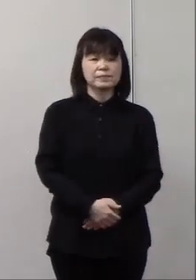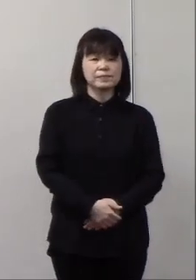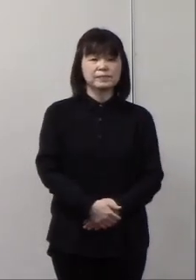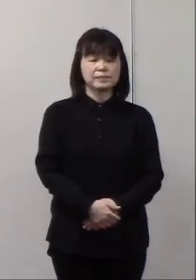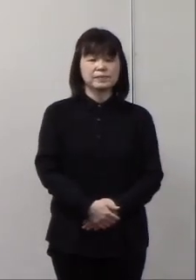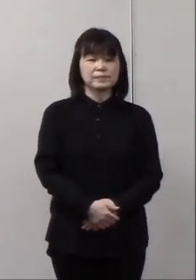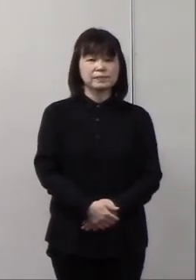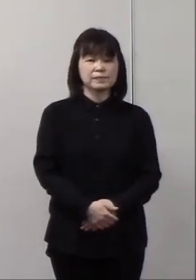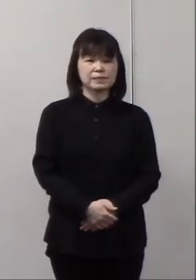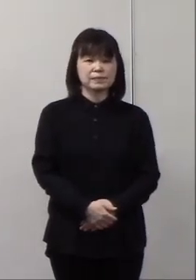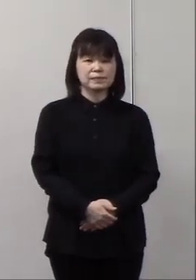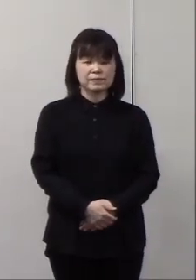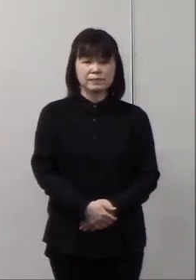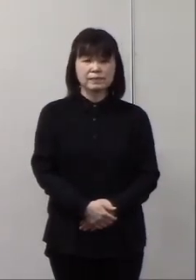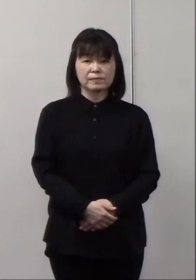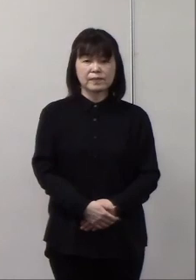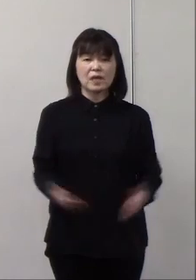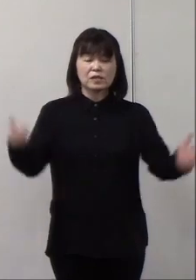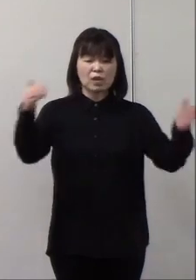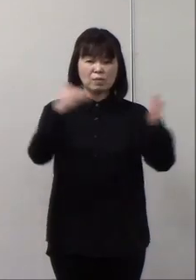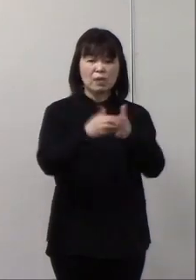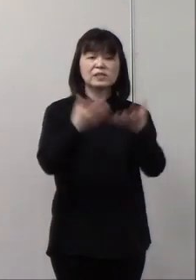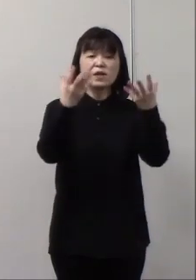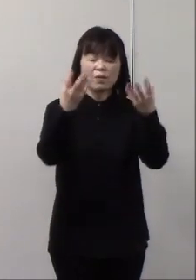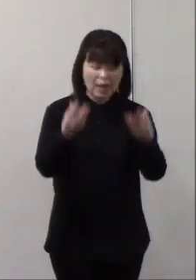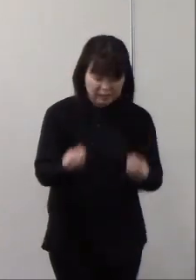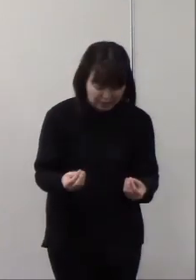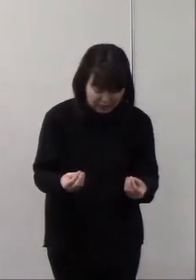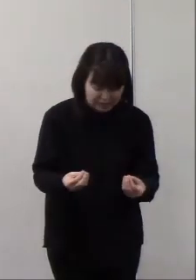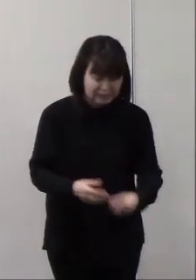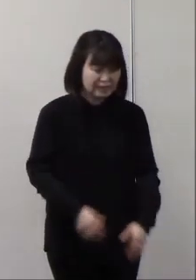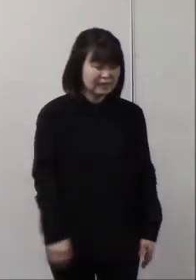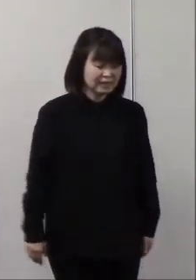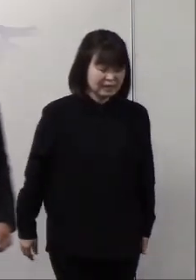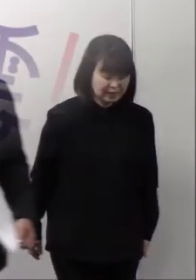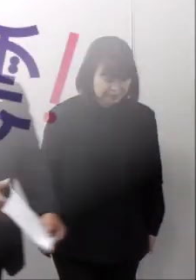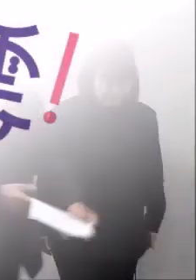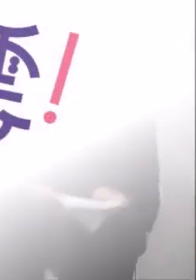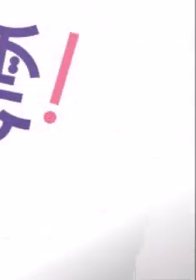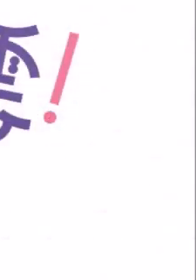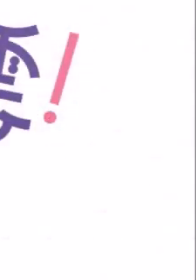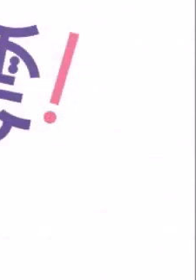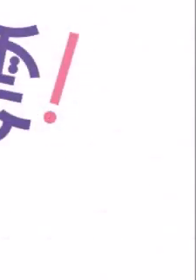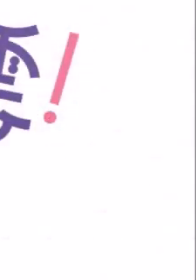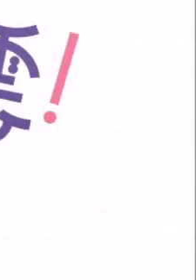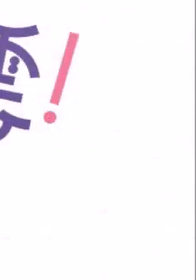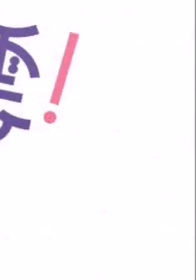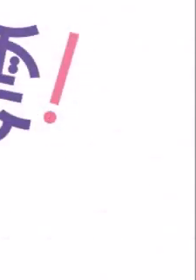それでは以上をもちまして会見を終了いたします。 はい、ありがとうございました。